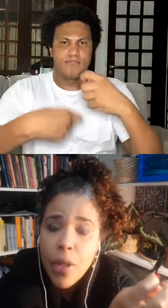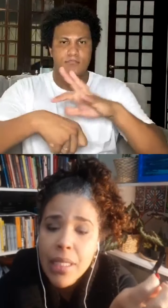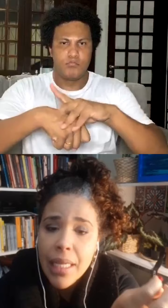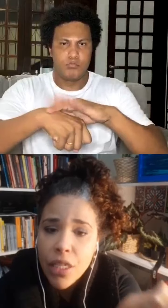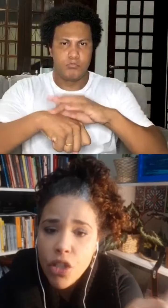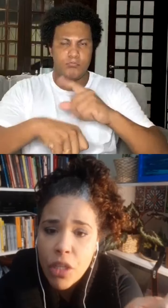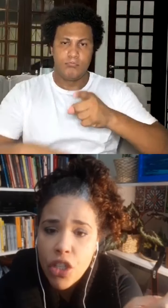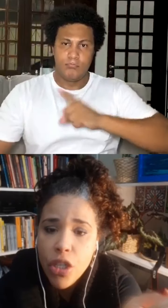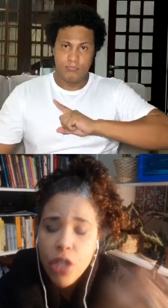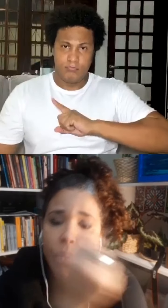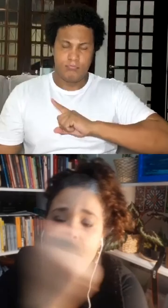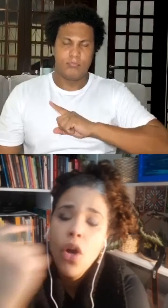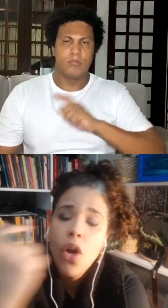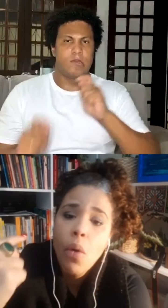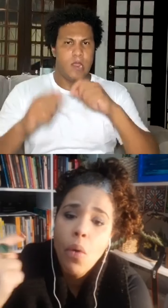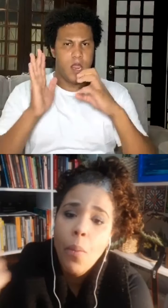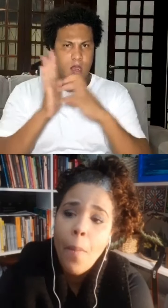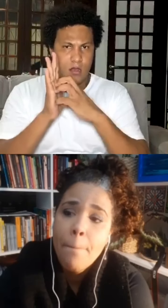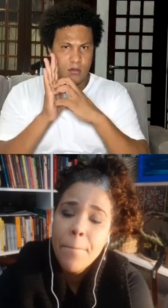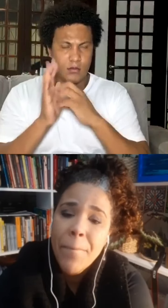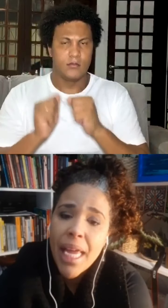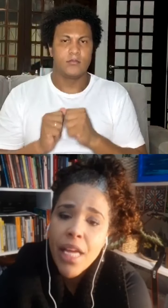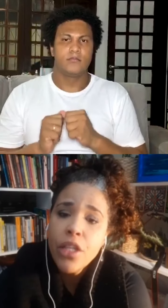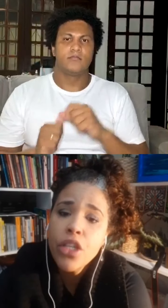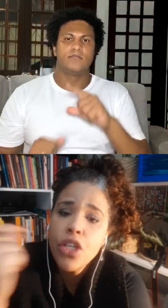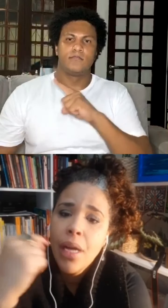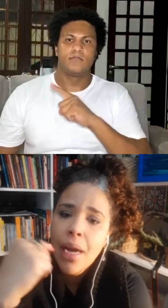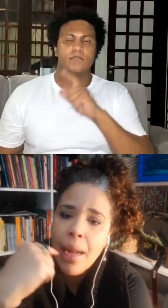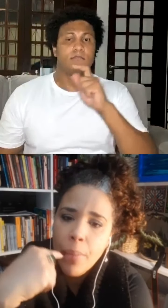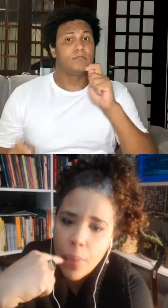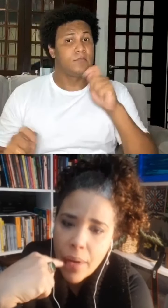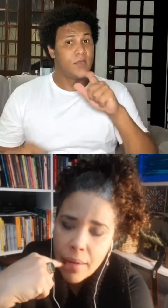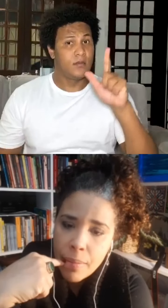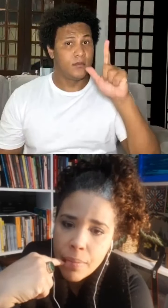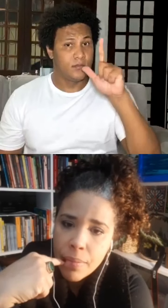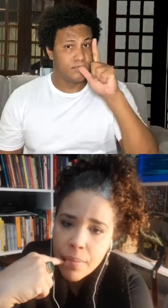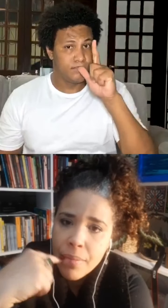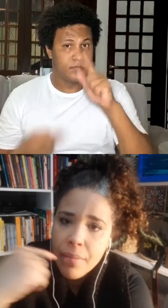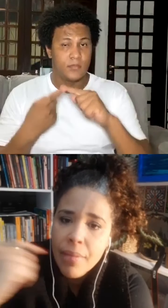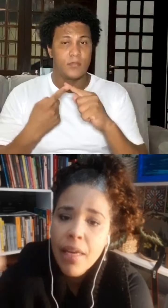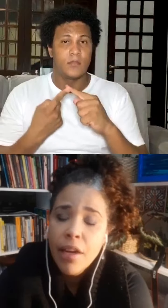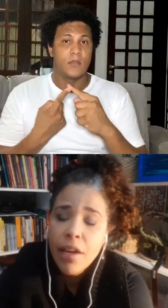ser transmitido com pênis na boca,